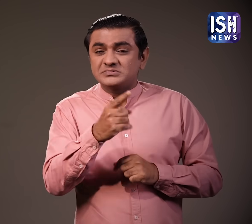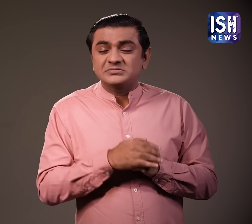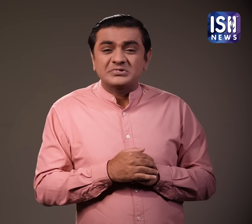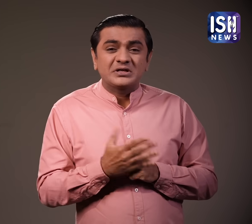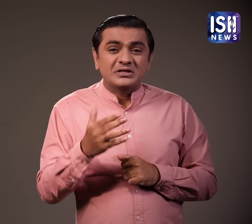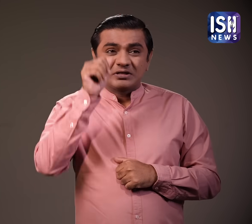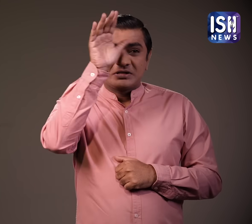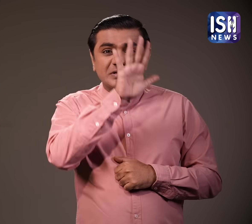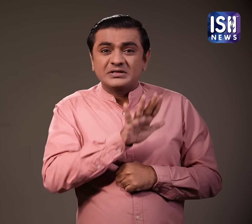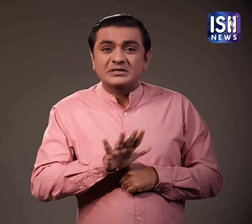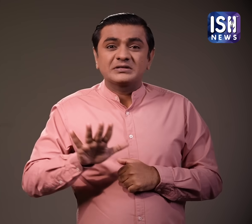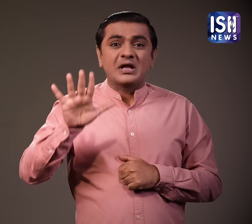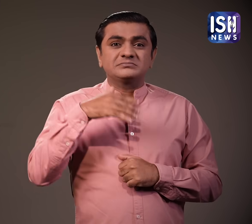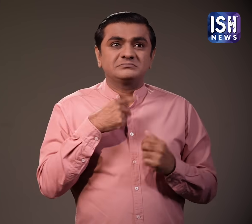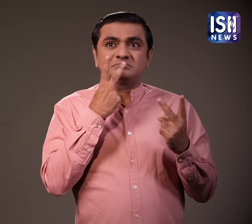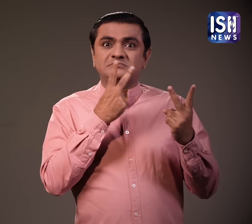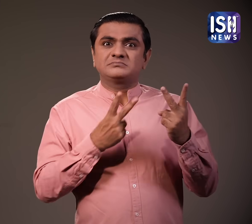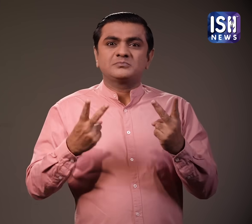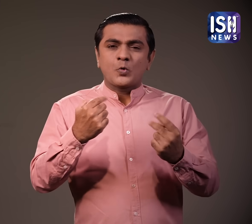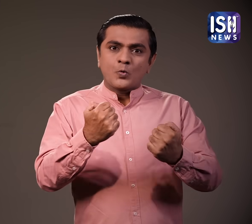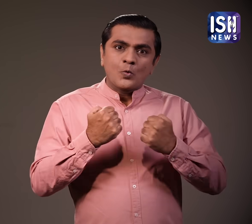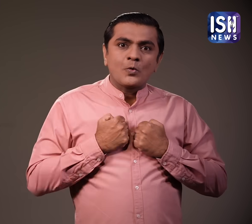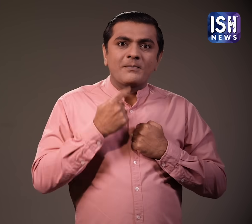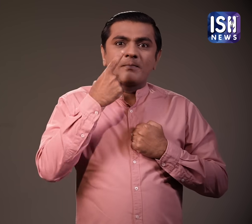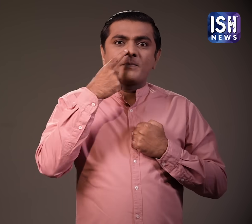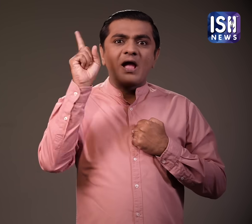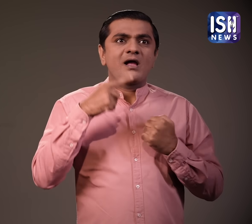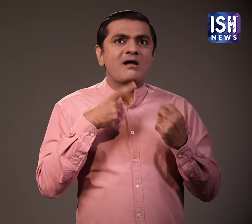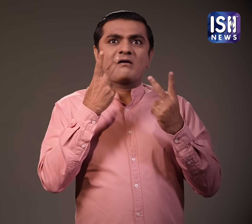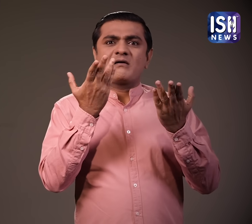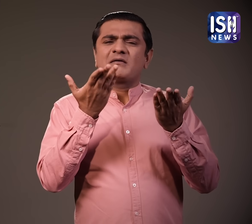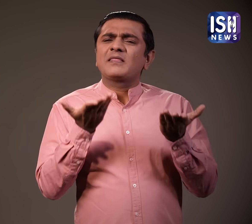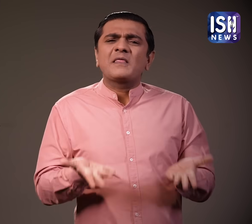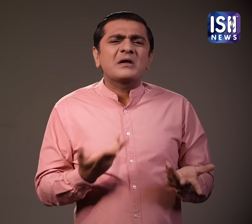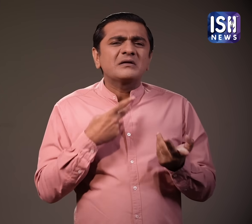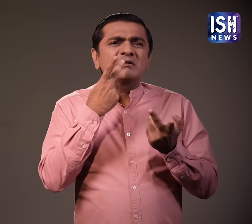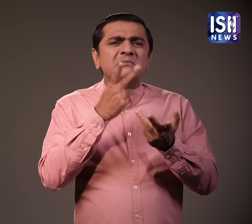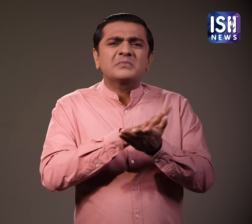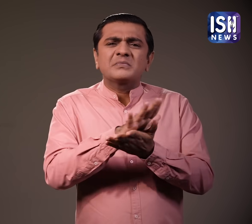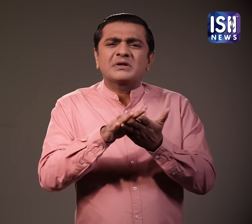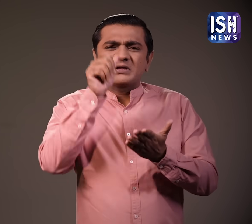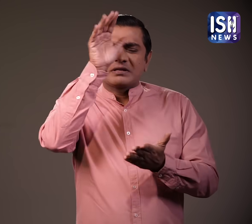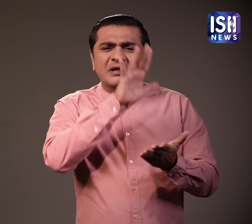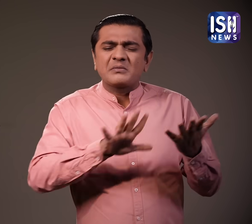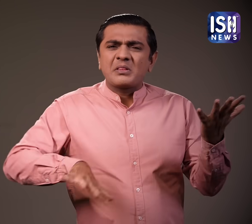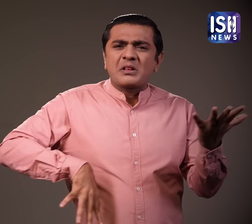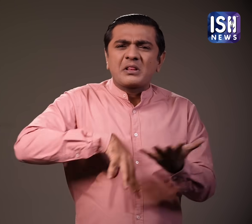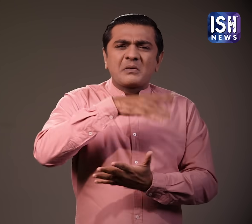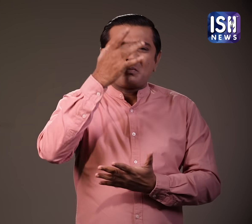उन्होंने भारत माता की वृत्यू की बात कही और कहा कि सरकार में मनिपूर को दो हिस्सों में बाट दिया